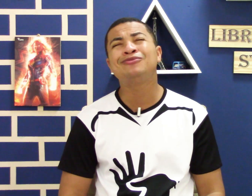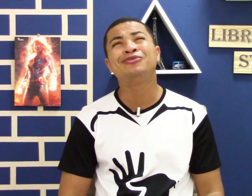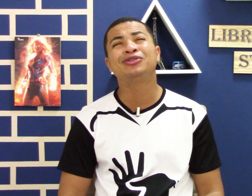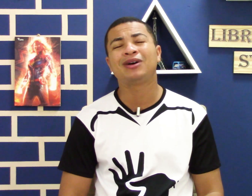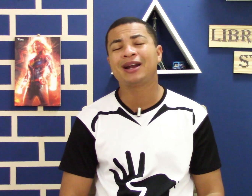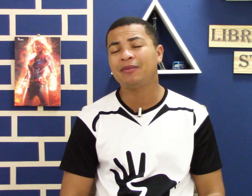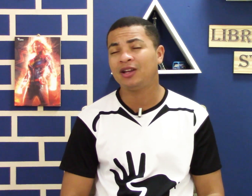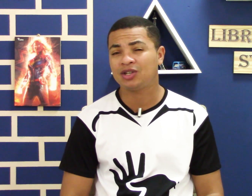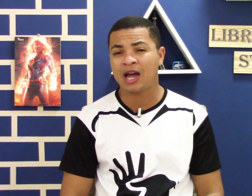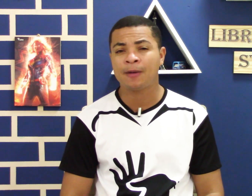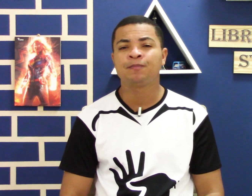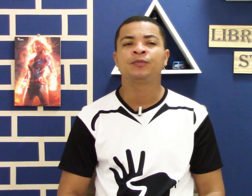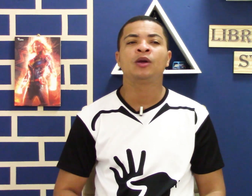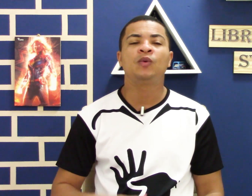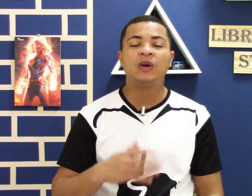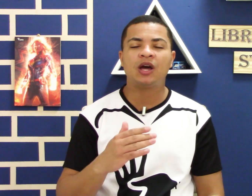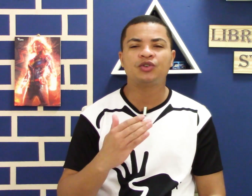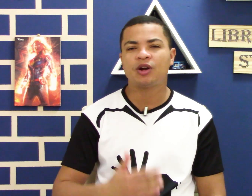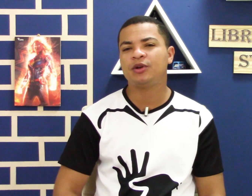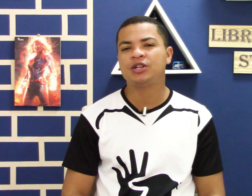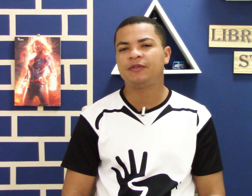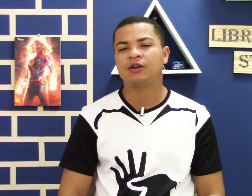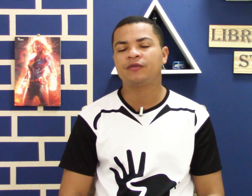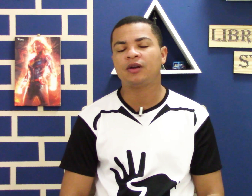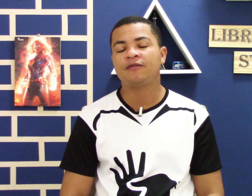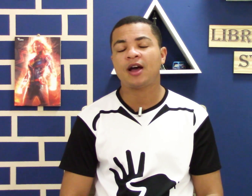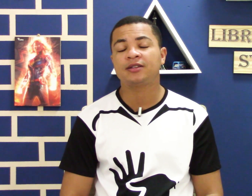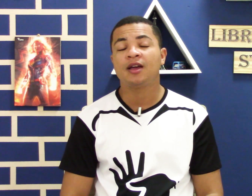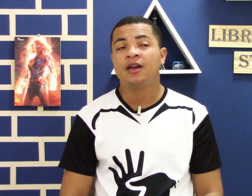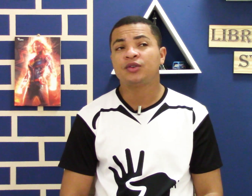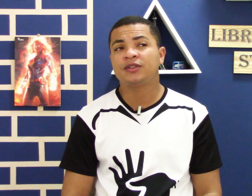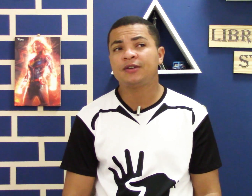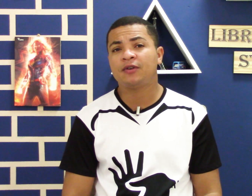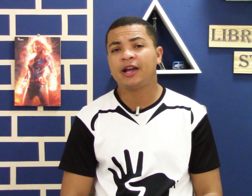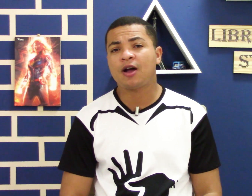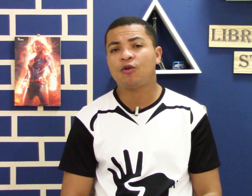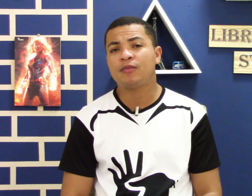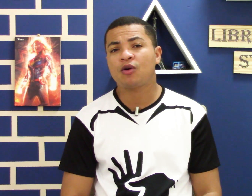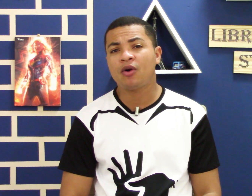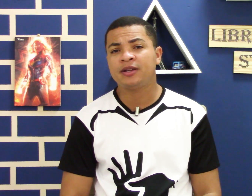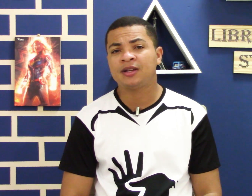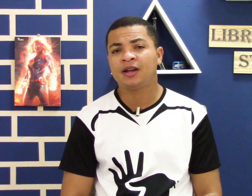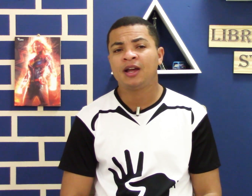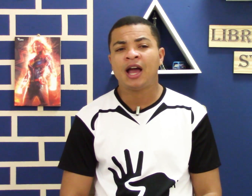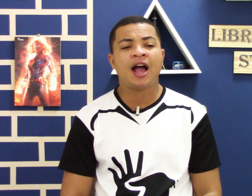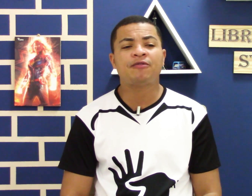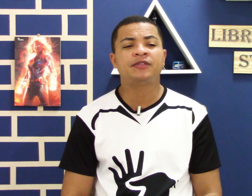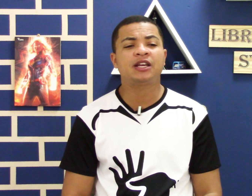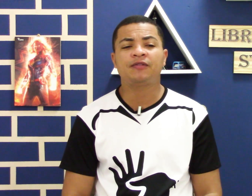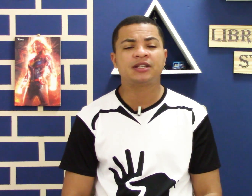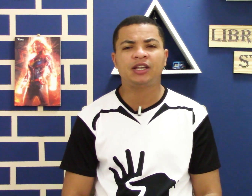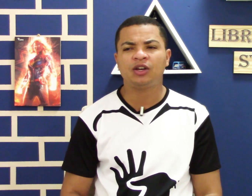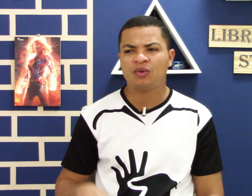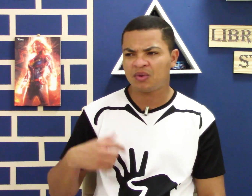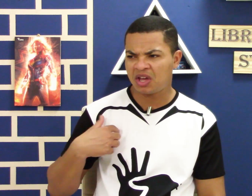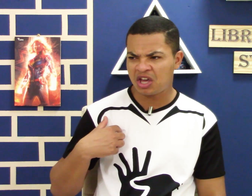muito raramente, tá? O não, geralmente, ele fica no final da frase. Então, se você for negar alguma coisa, ah, foi você que fez aquilo.